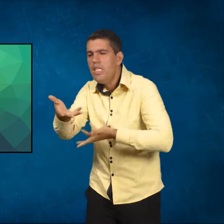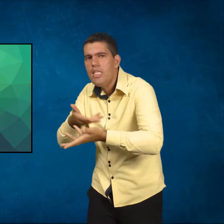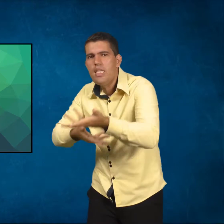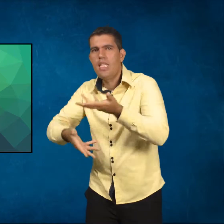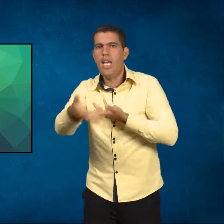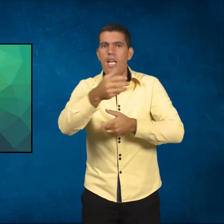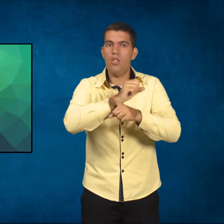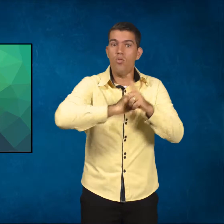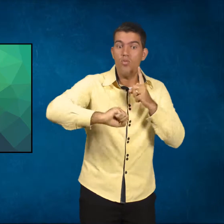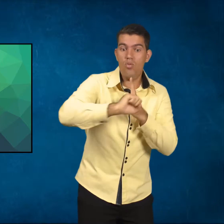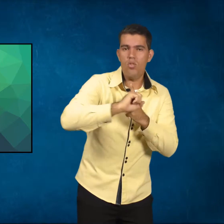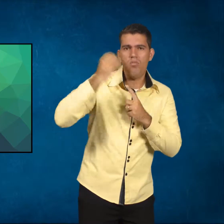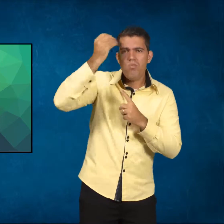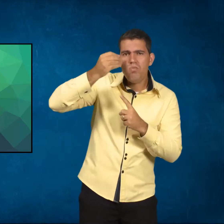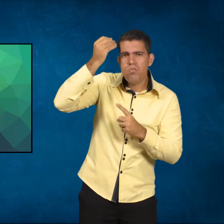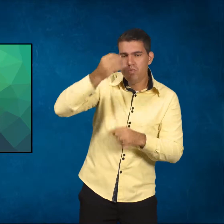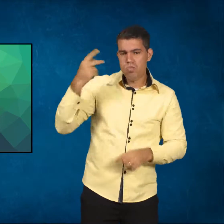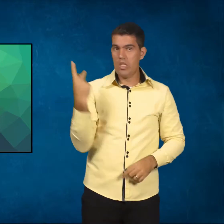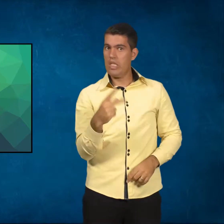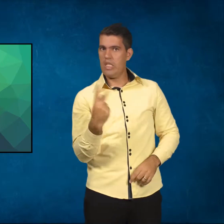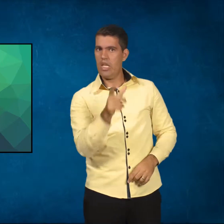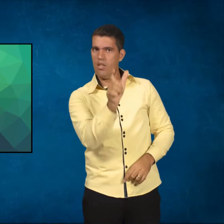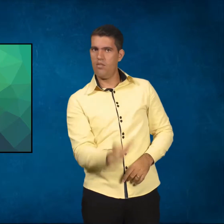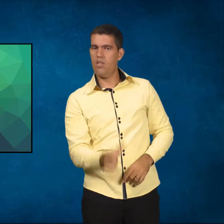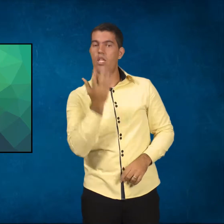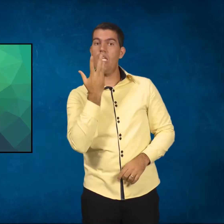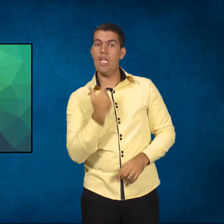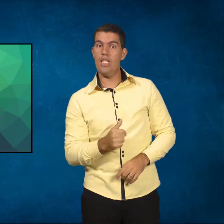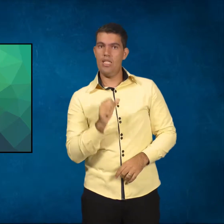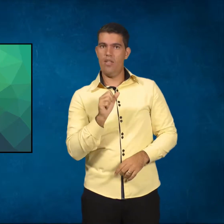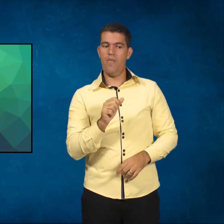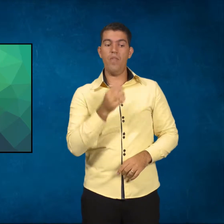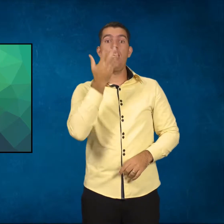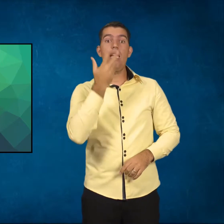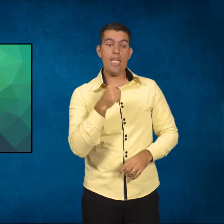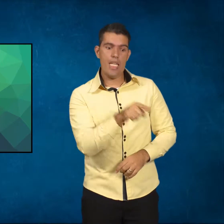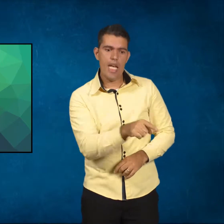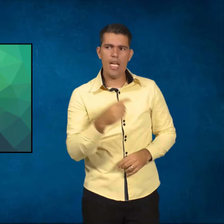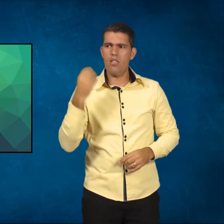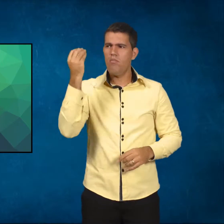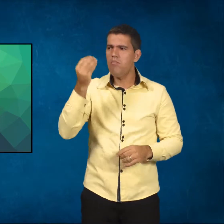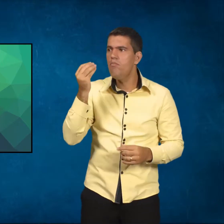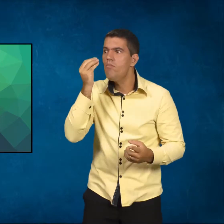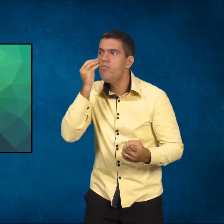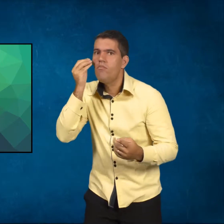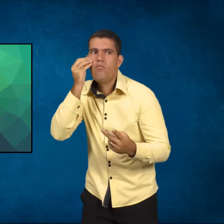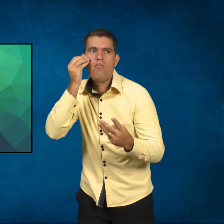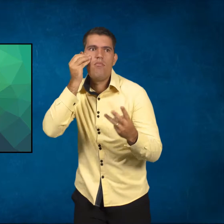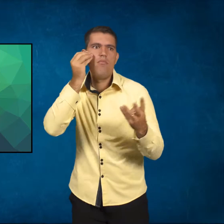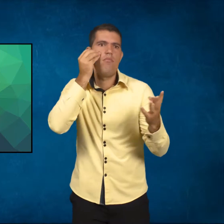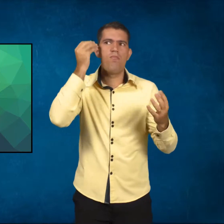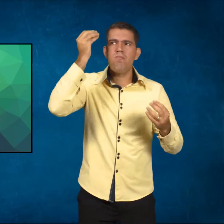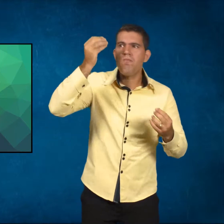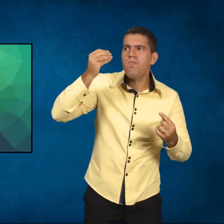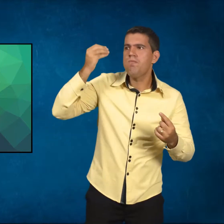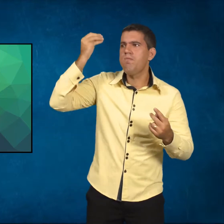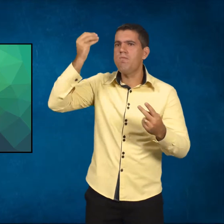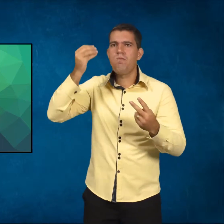das suas vivências. Então, aquilo que a criança vivencia, o que ela experimenta, as